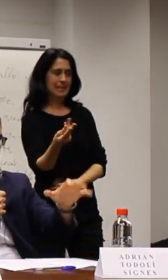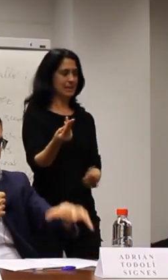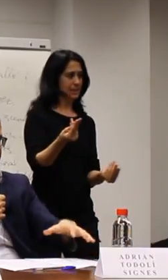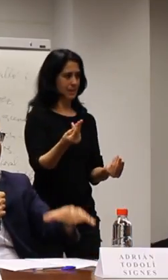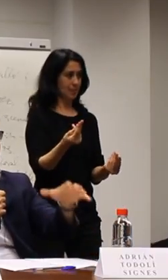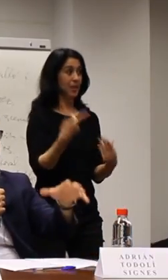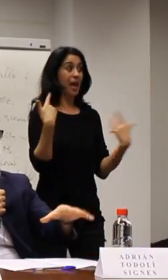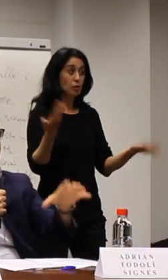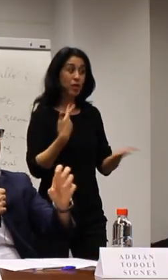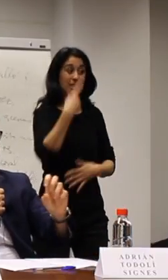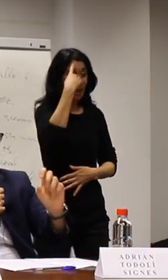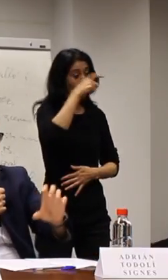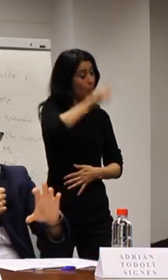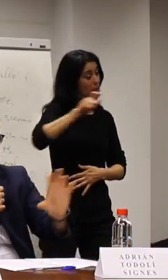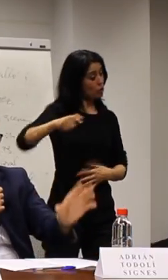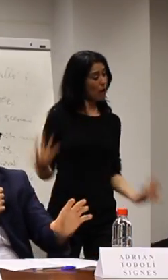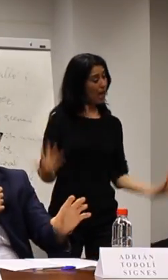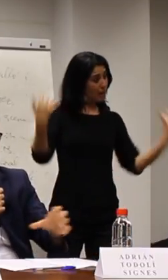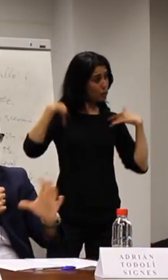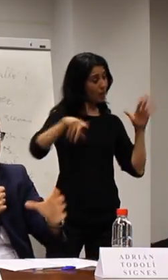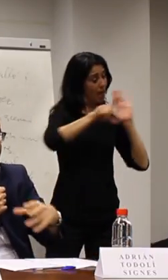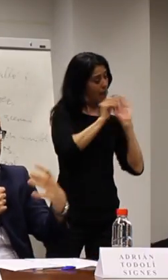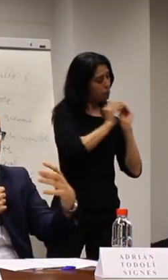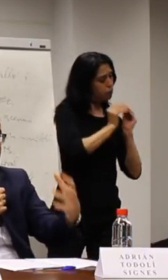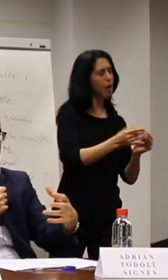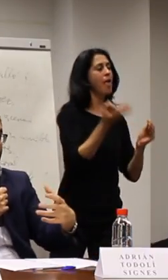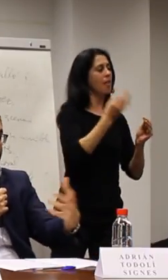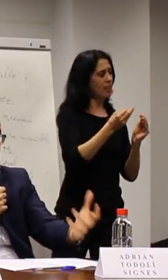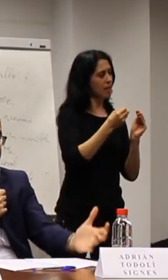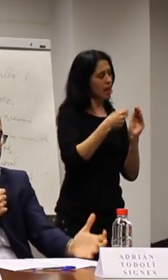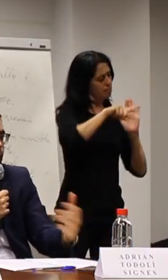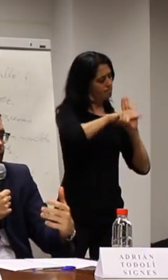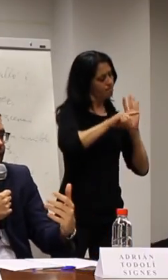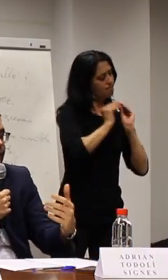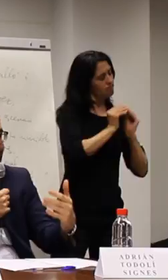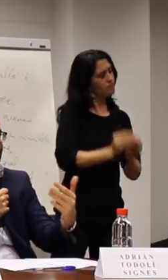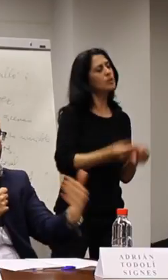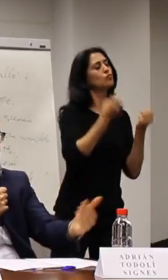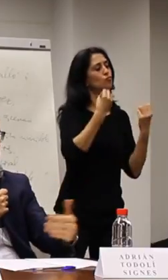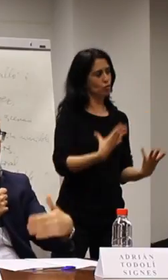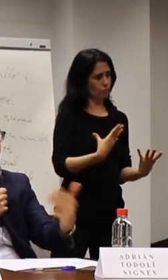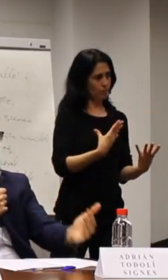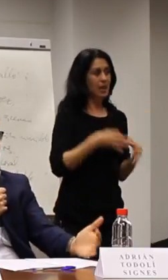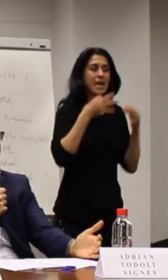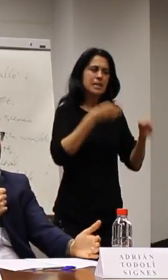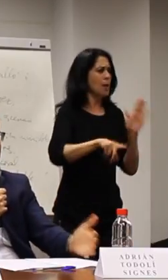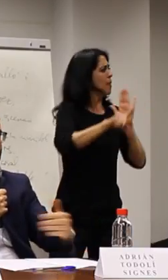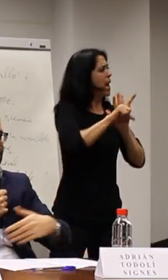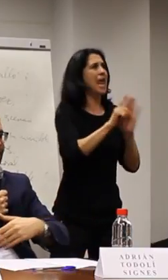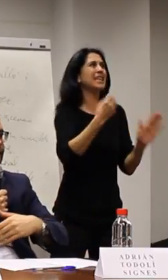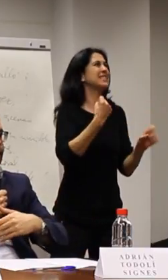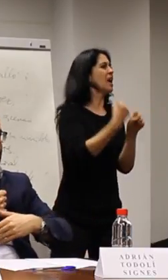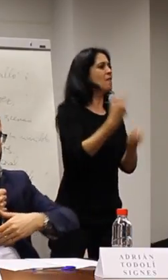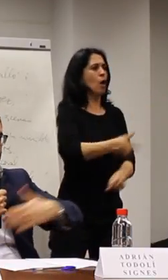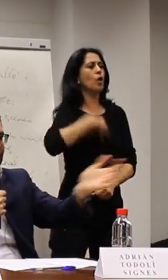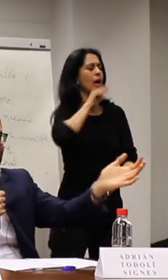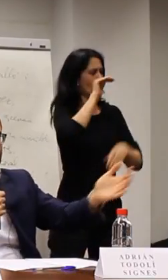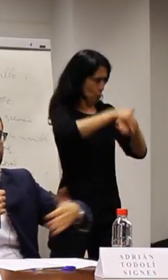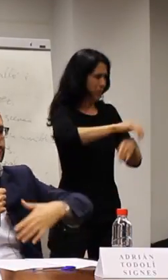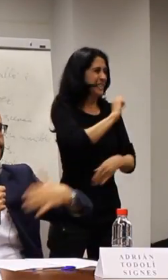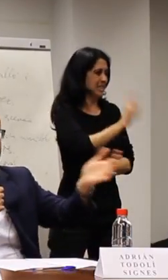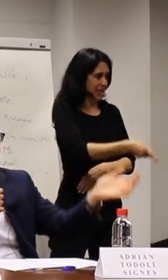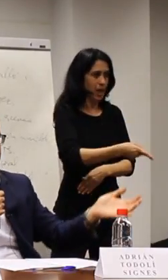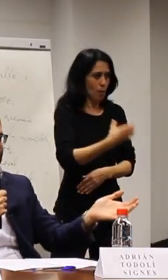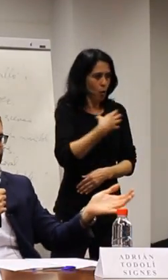eso, pronunciarse y establecer unas especialidades, siempre dentro del marco del derecho del trabajo, porque es que es eso, lo que no podemos es directamente expulsar